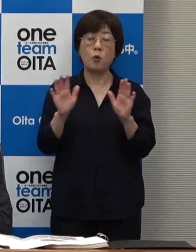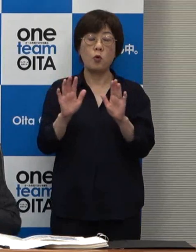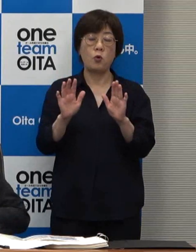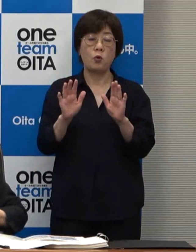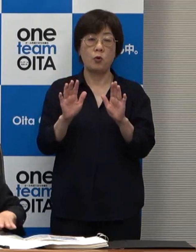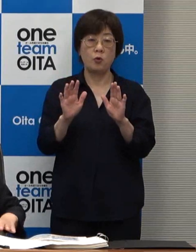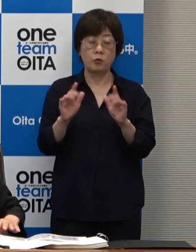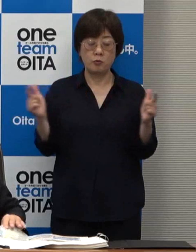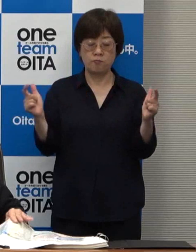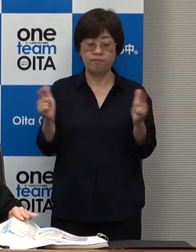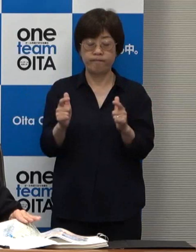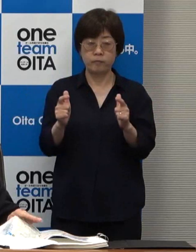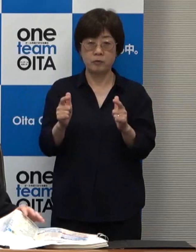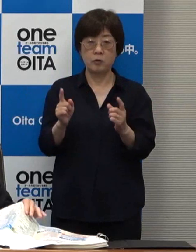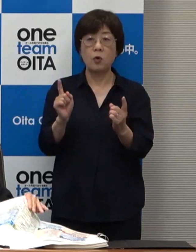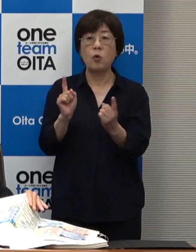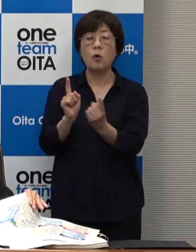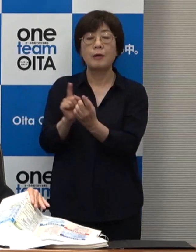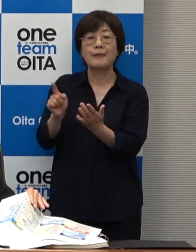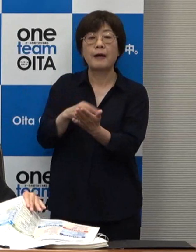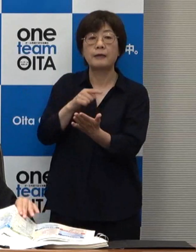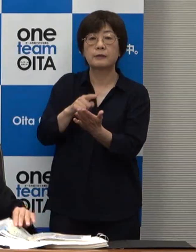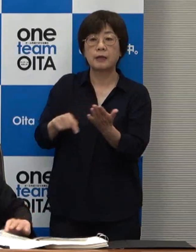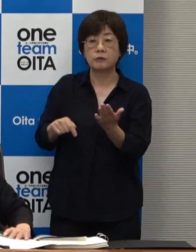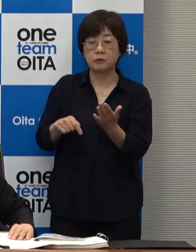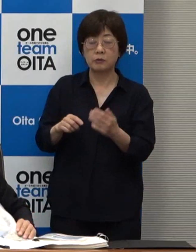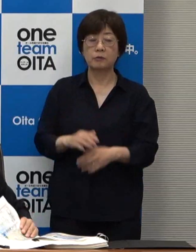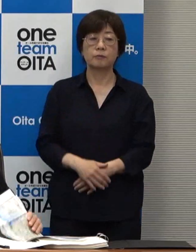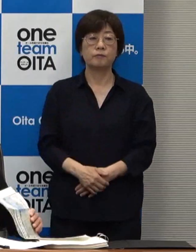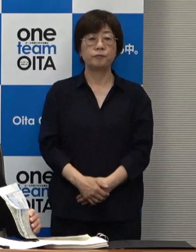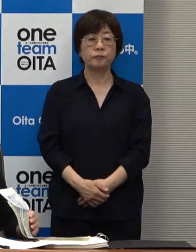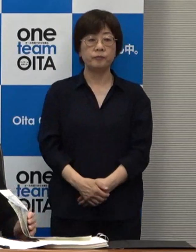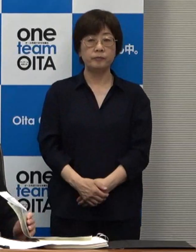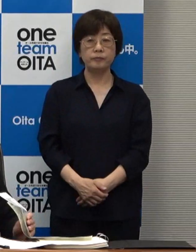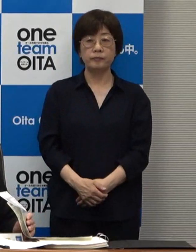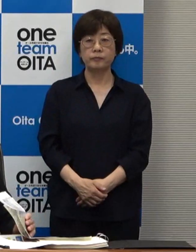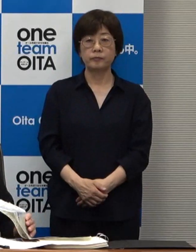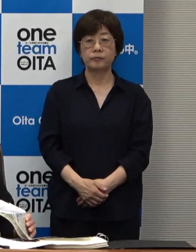について A4 の方の小さい紙の方で